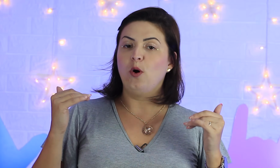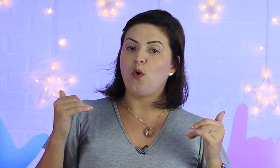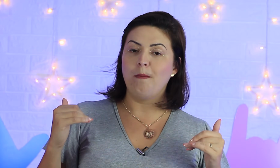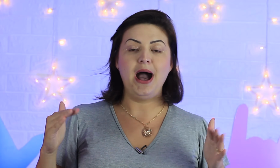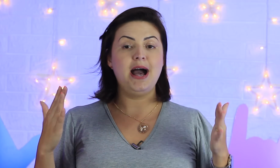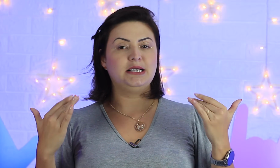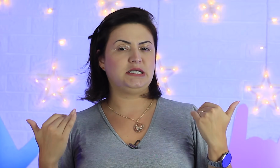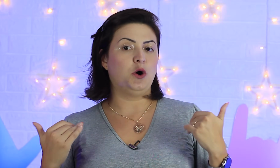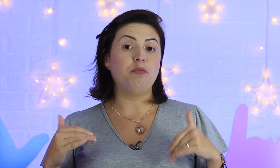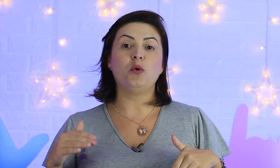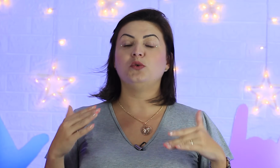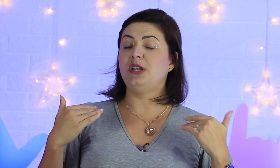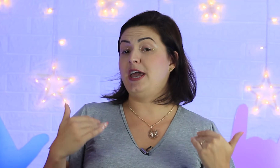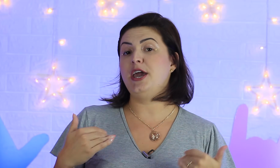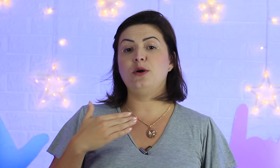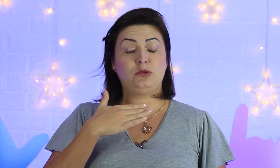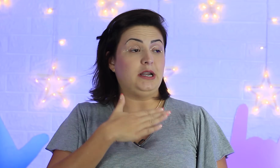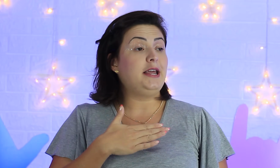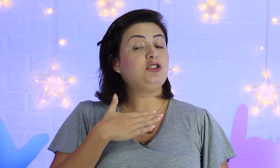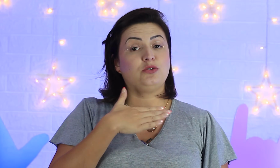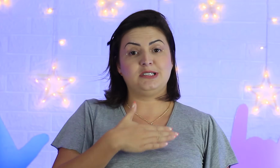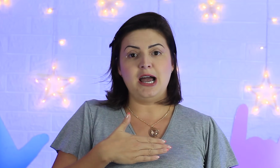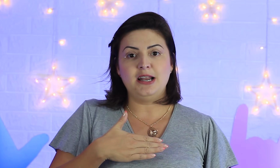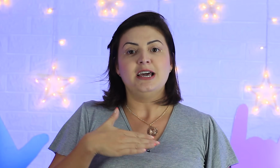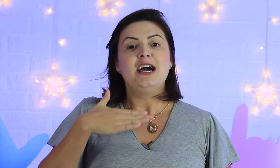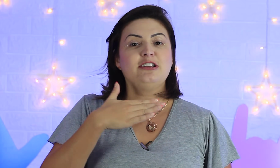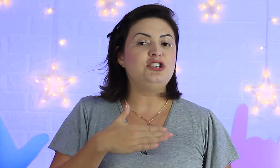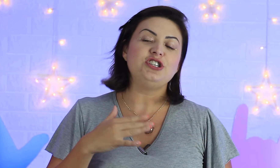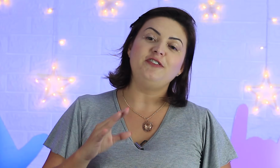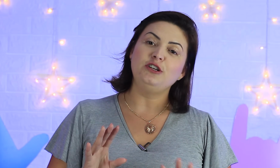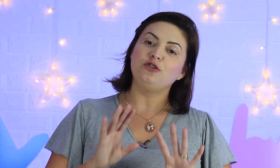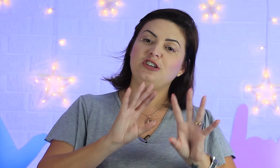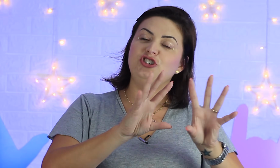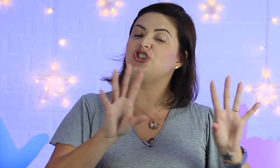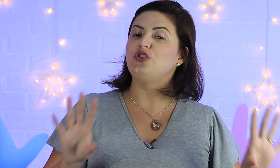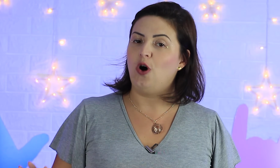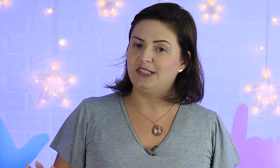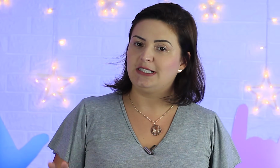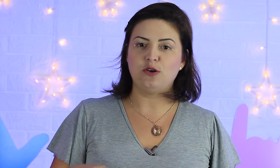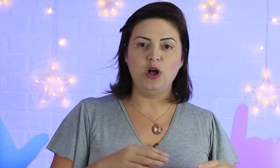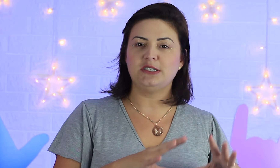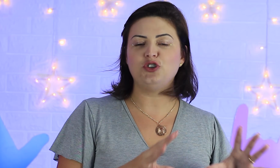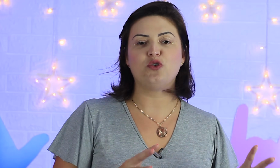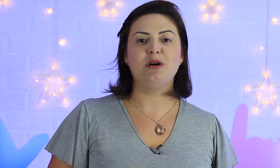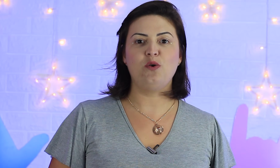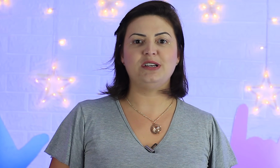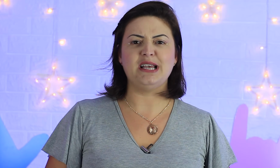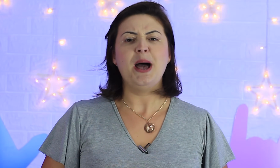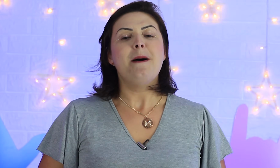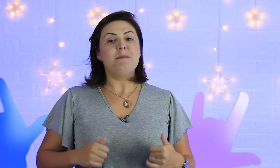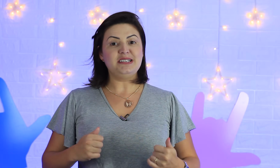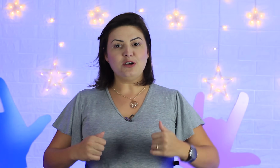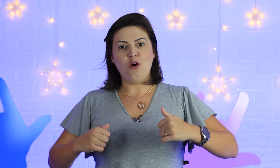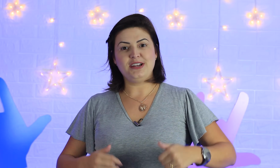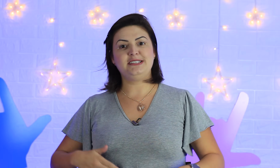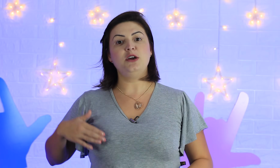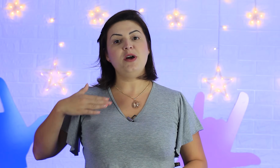pouco básica, um pouco neutra, né? De gostar, a gente tá falando que a gente gosta, gosta de alguma coisa. Mas agora, se eu